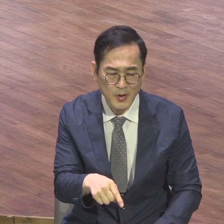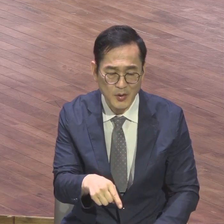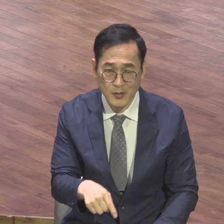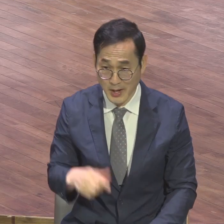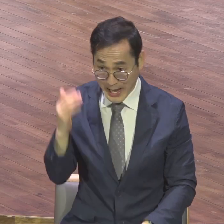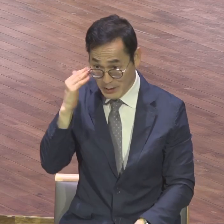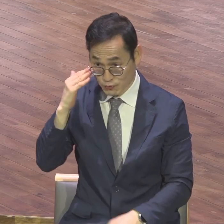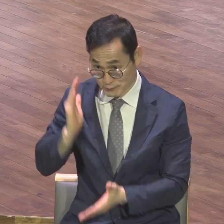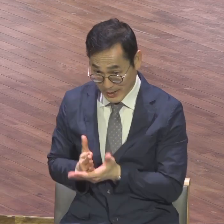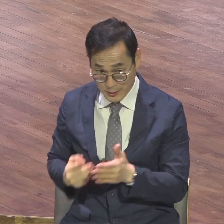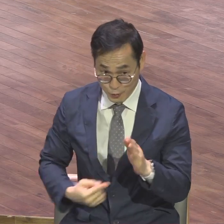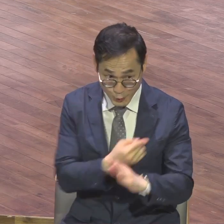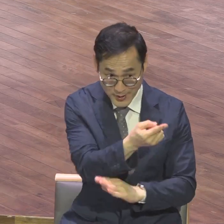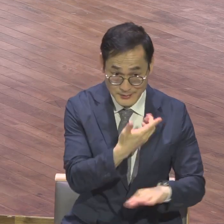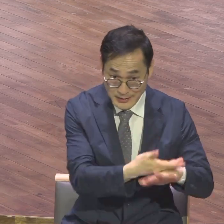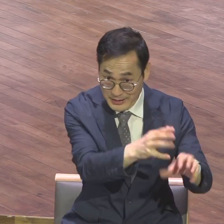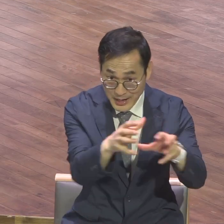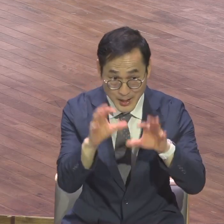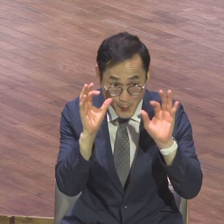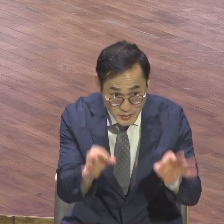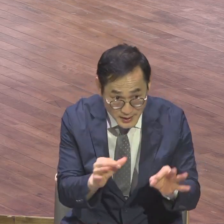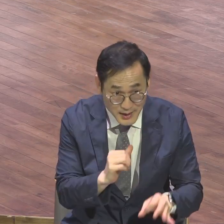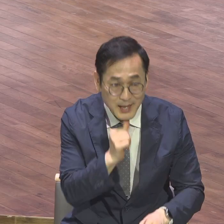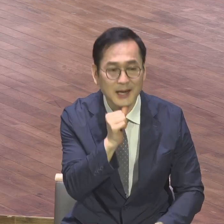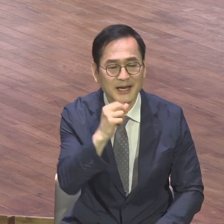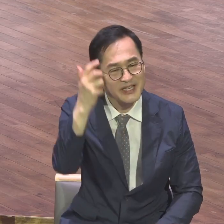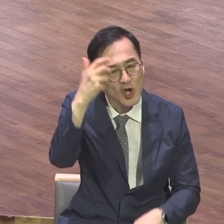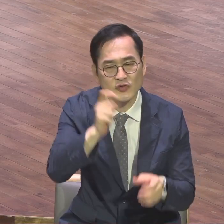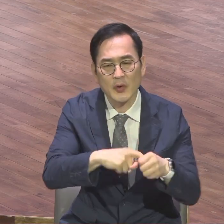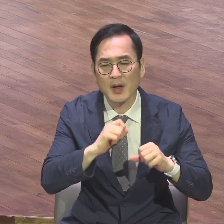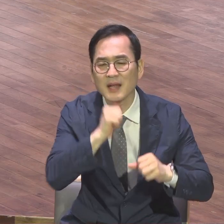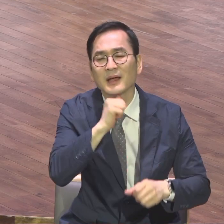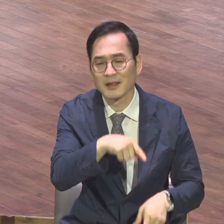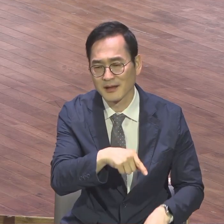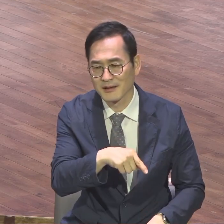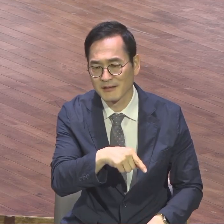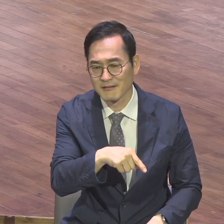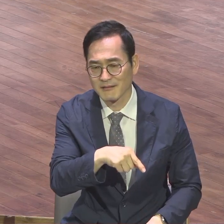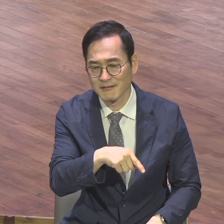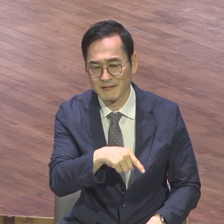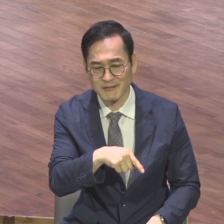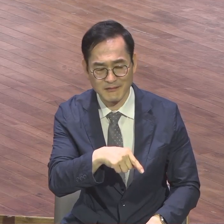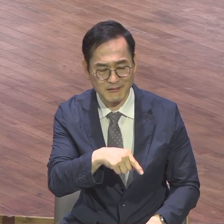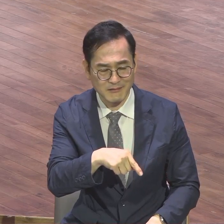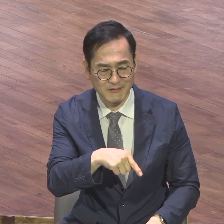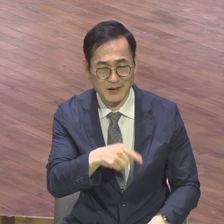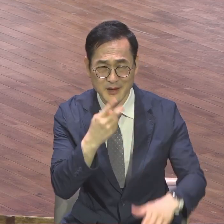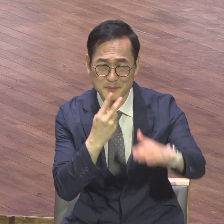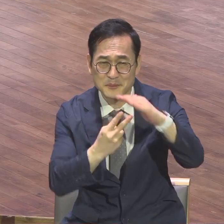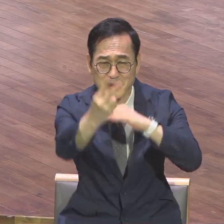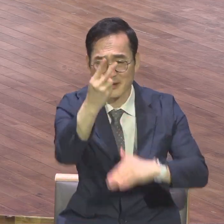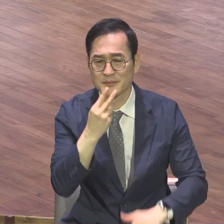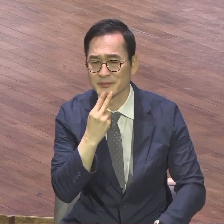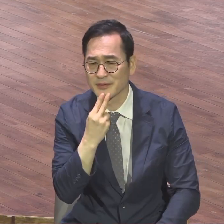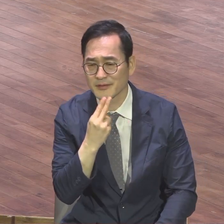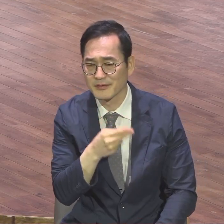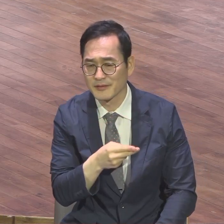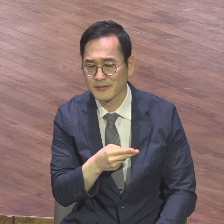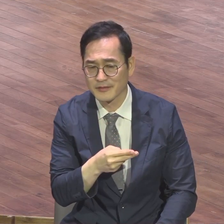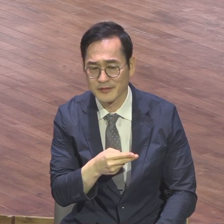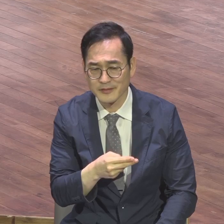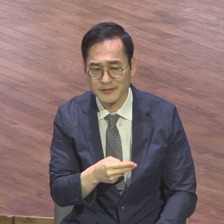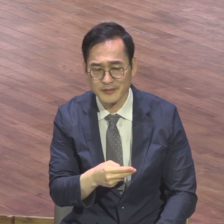다 실제적으로 제가 세계를 다녀보잖아요. 너무 어려워요. 비전이 없습니다.